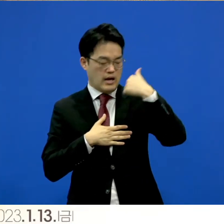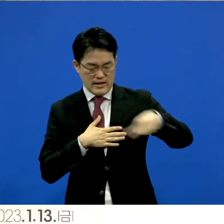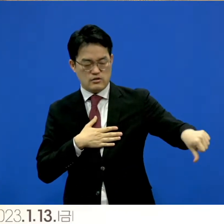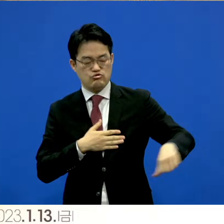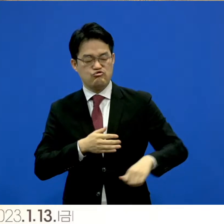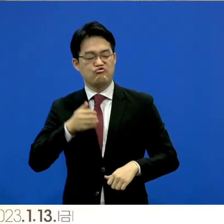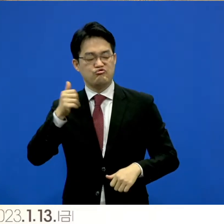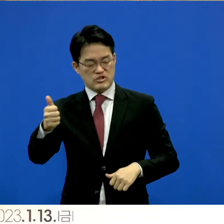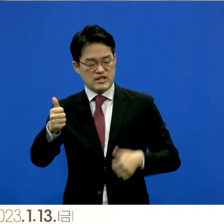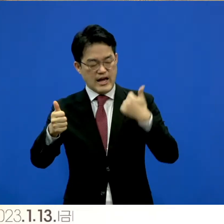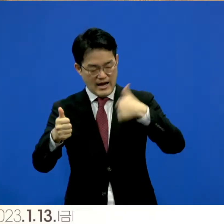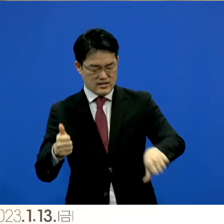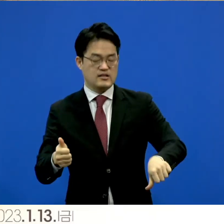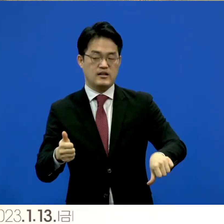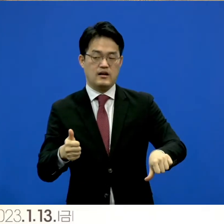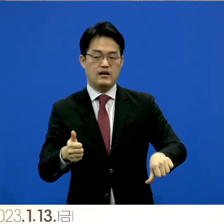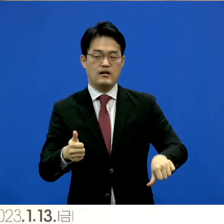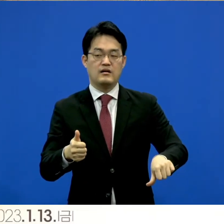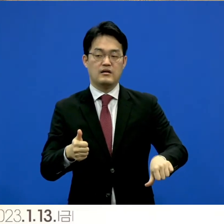신겨준 것입니다.